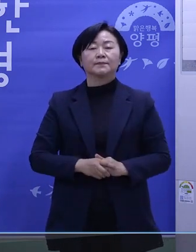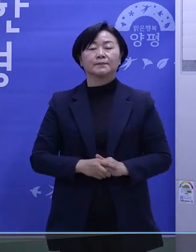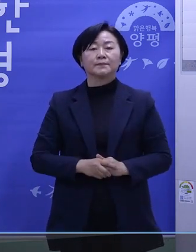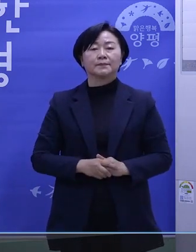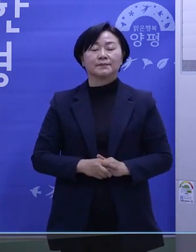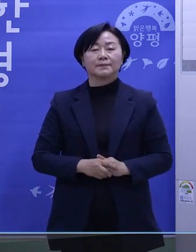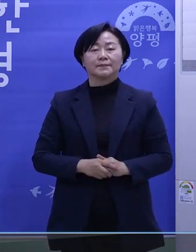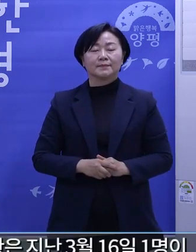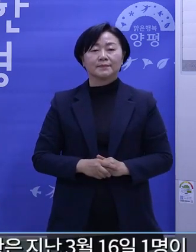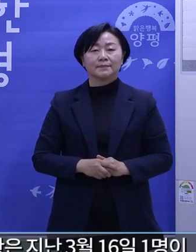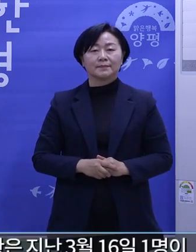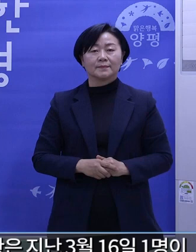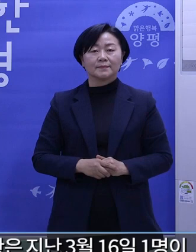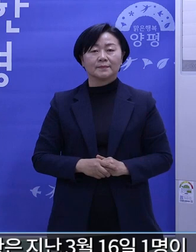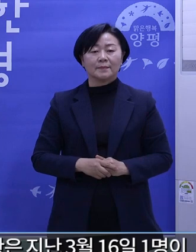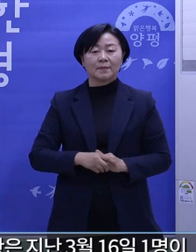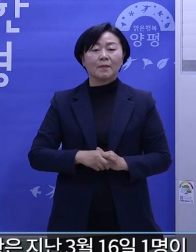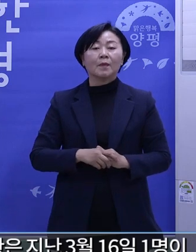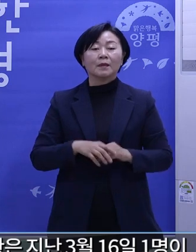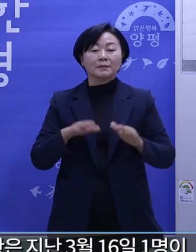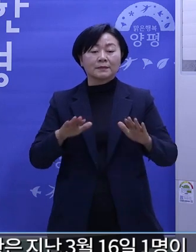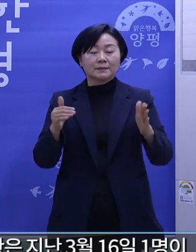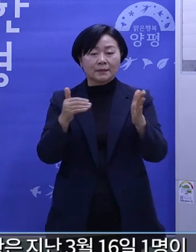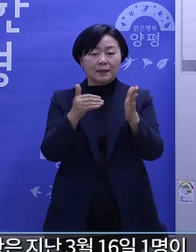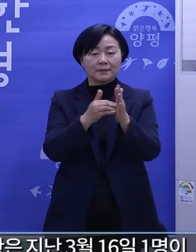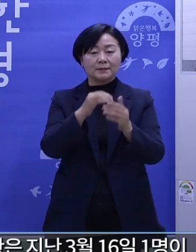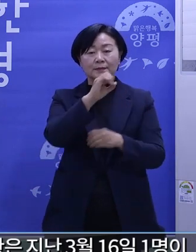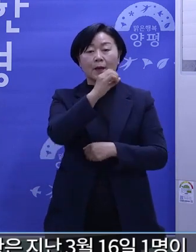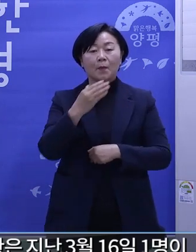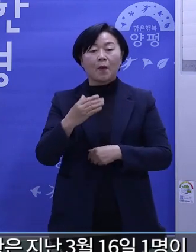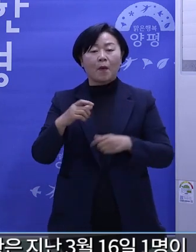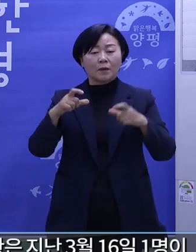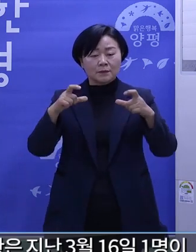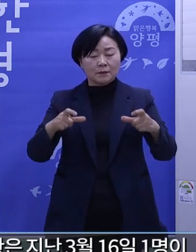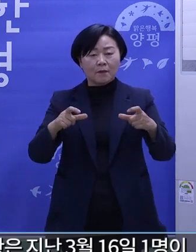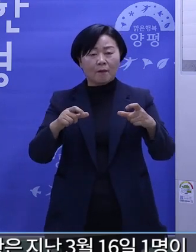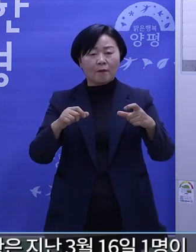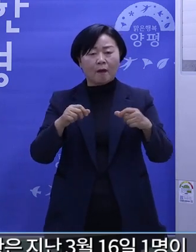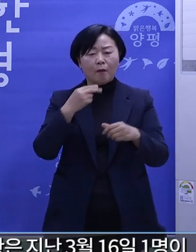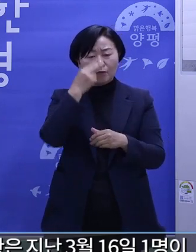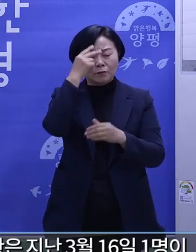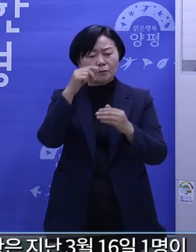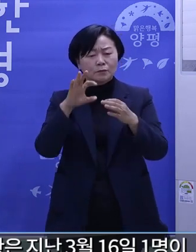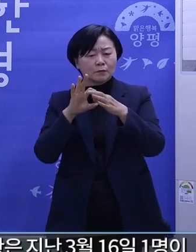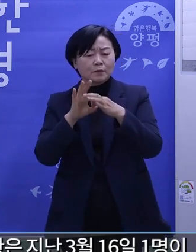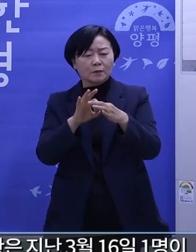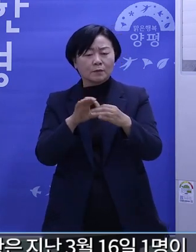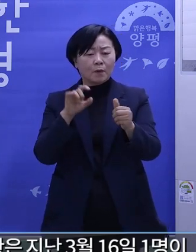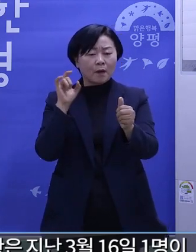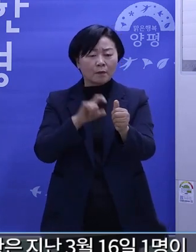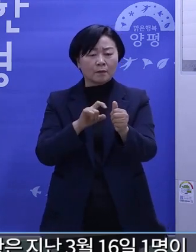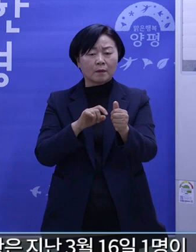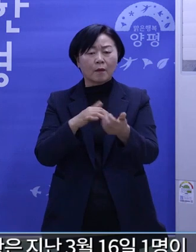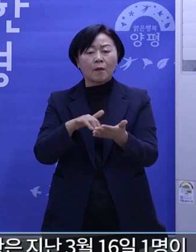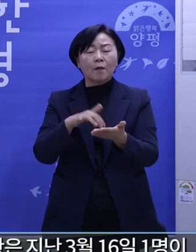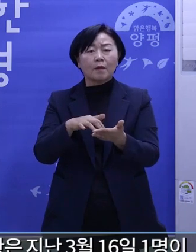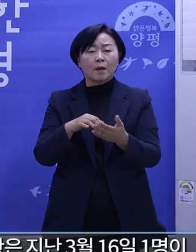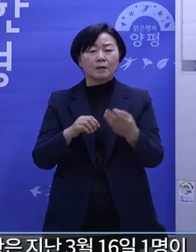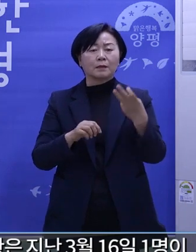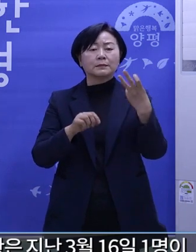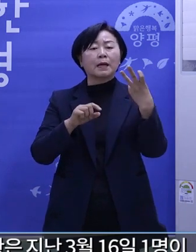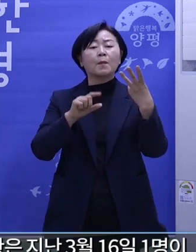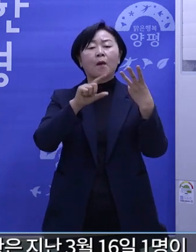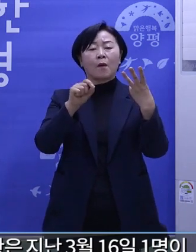마련하였습니다. 먼저 현재까지 양평읍 유흥업소와 관련된 확진자 현황은 지난